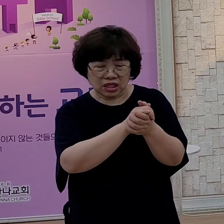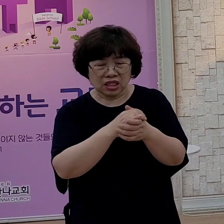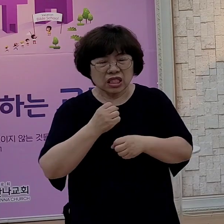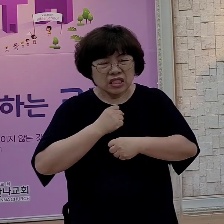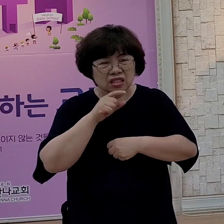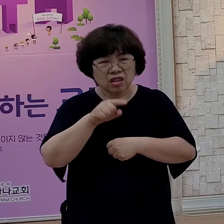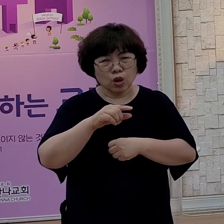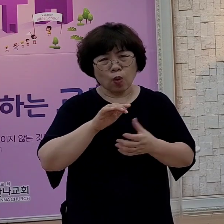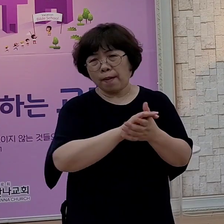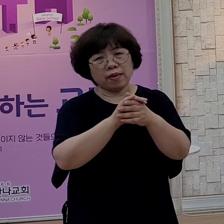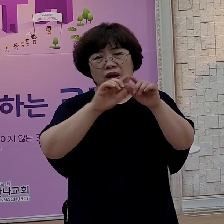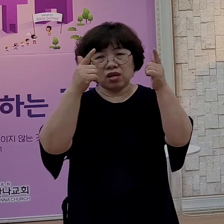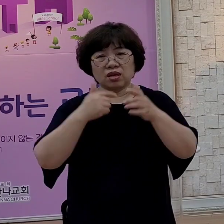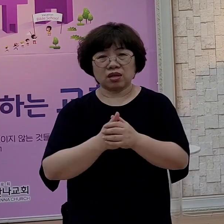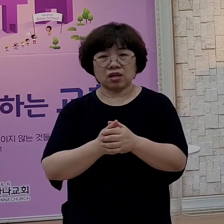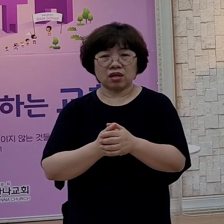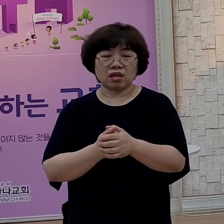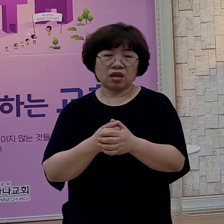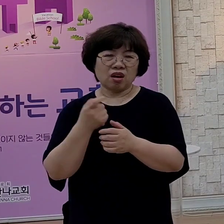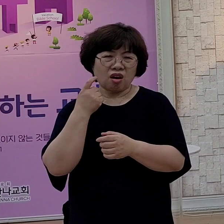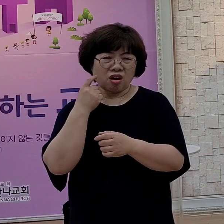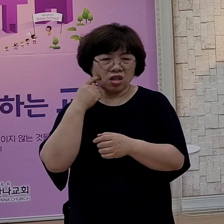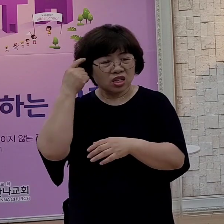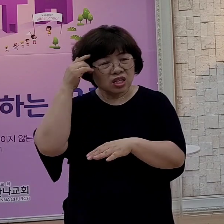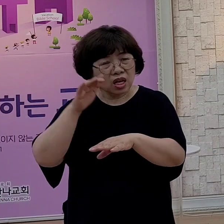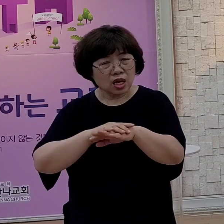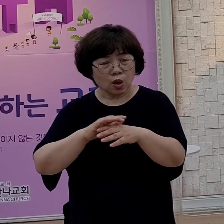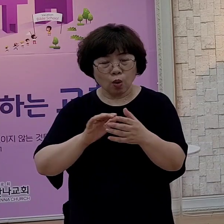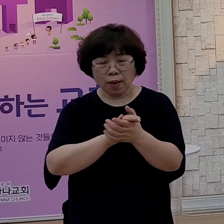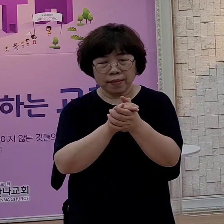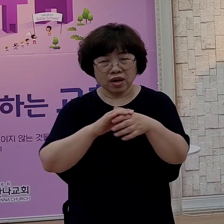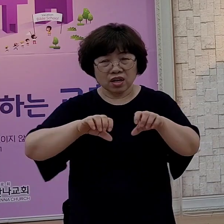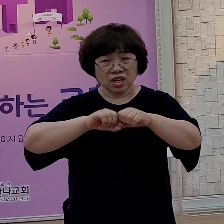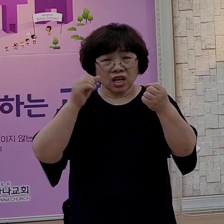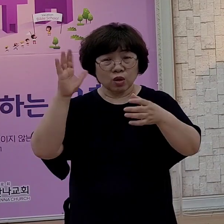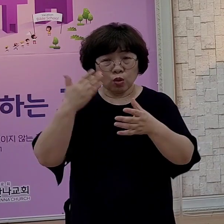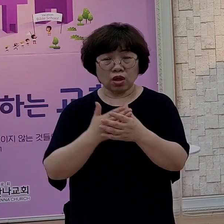지혜는 화평을 깨뜨린다라고. 깨뜨려.